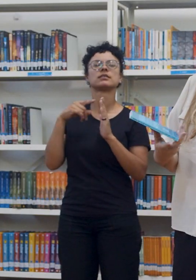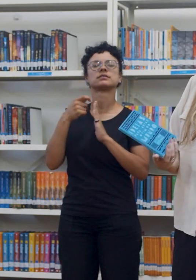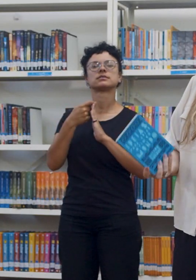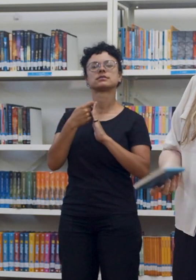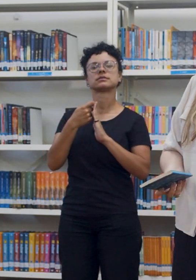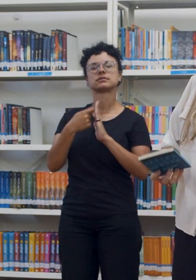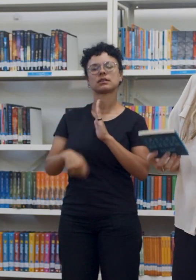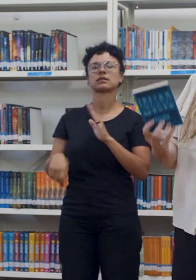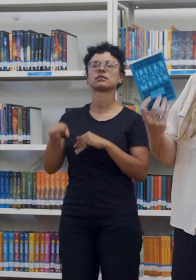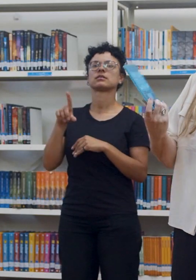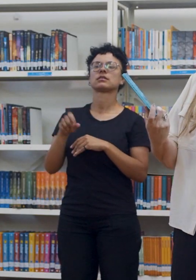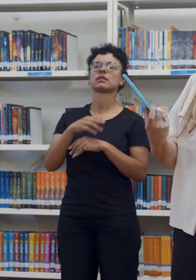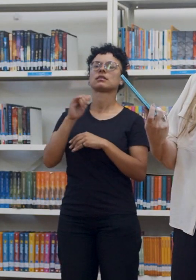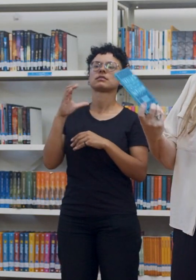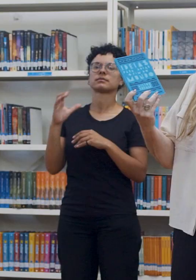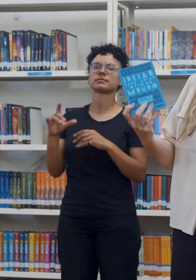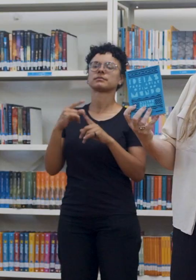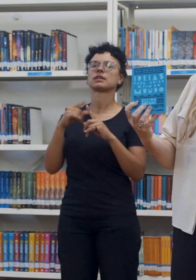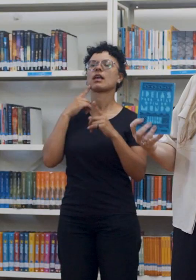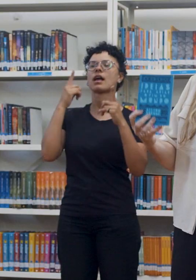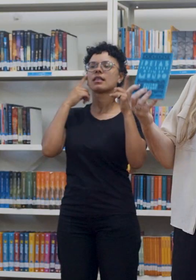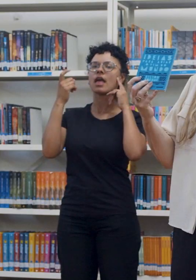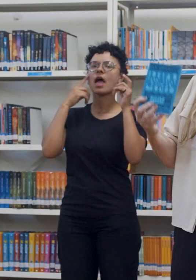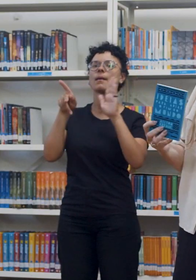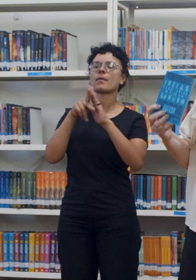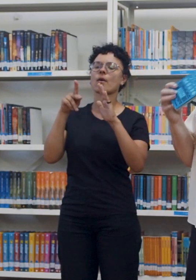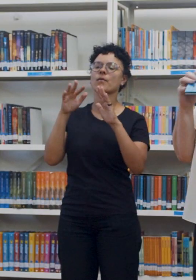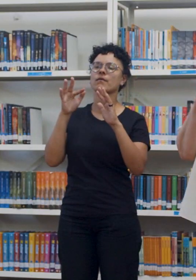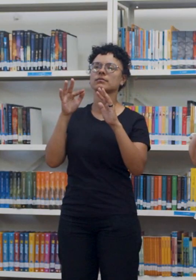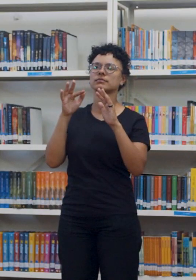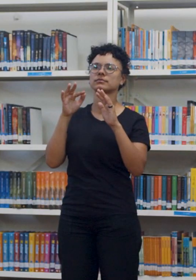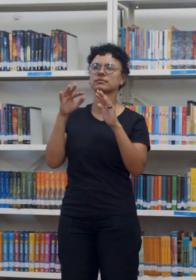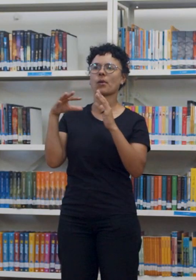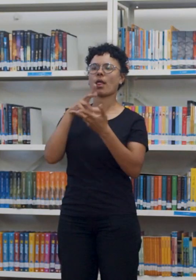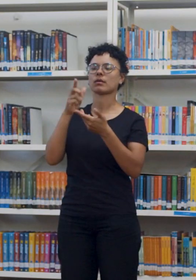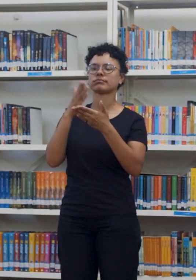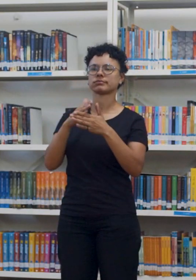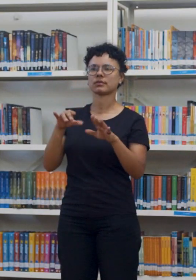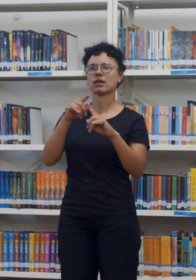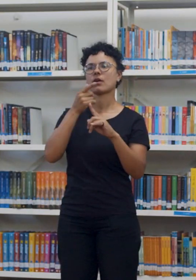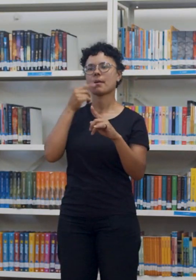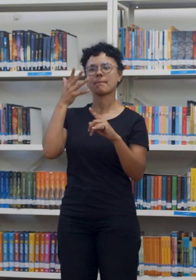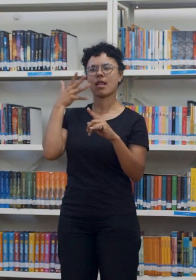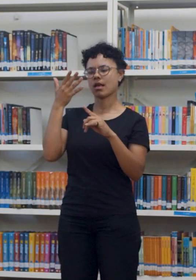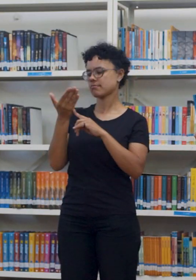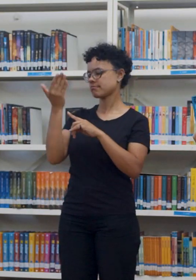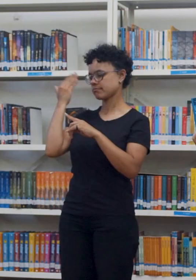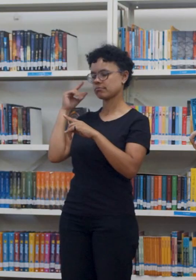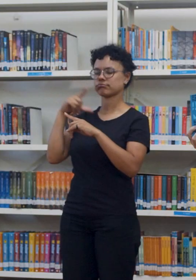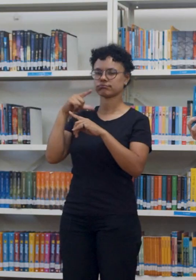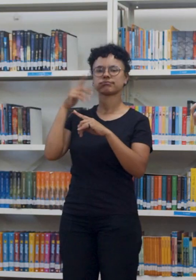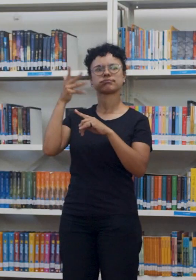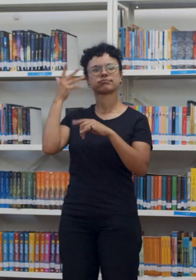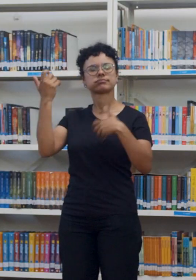do Krenak, Ideias para o Fim do Mundo. Foi uma palestra que ele deu há muito tempo